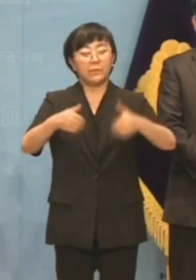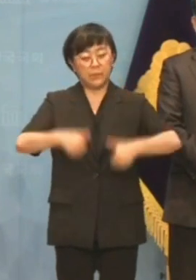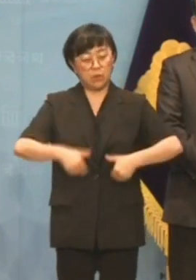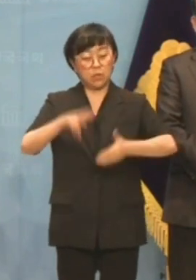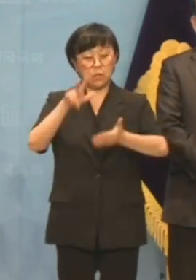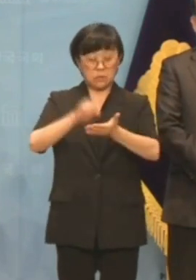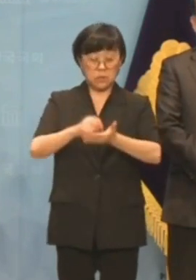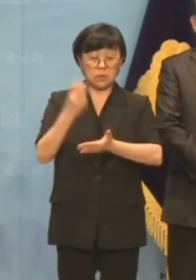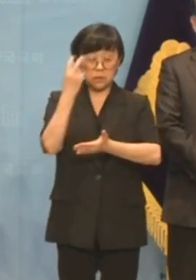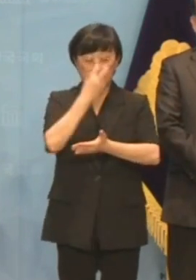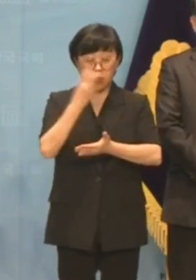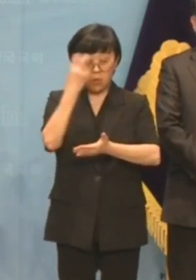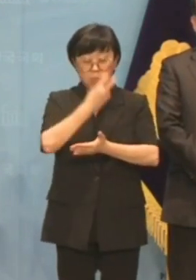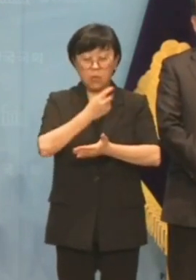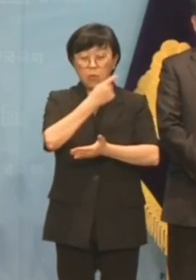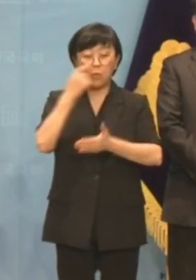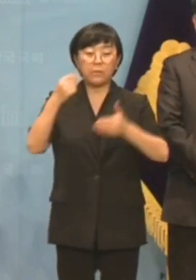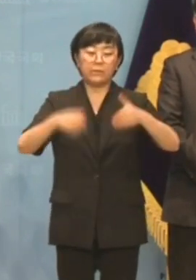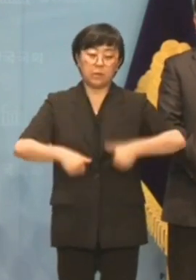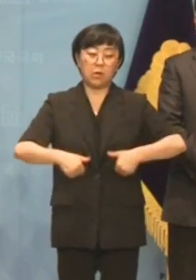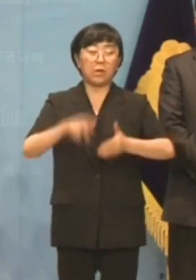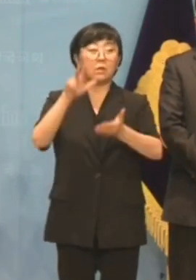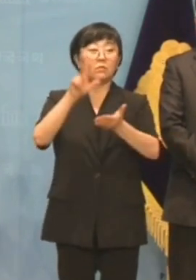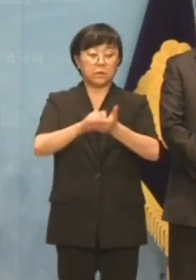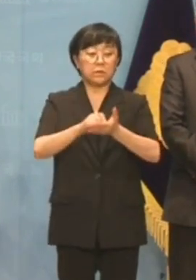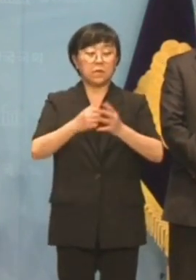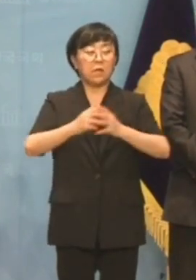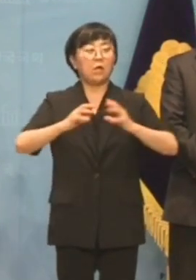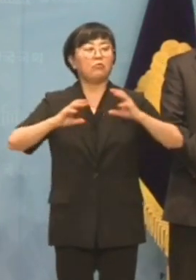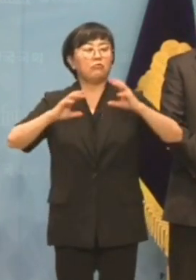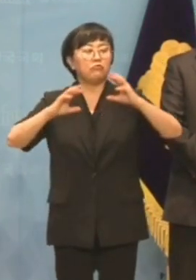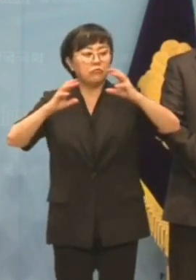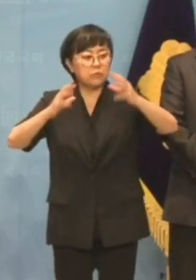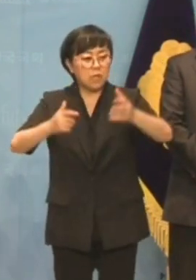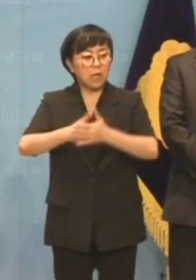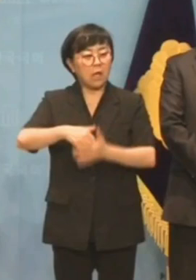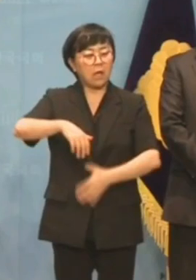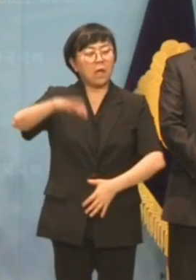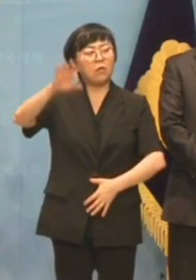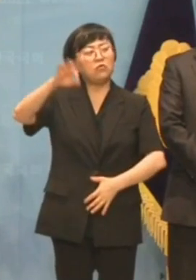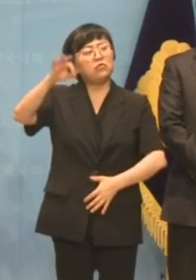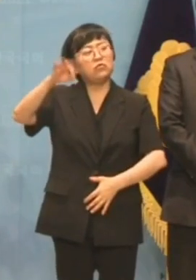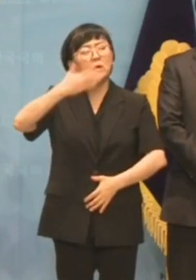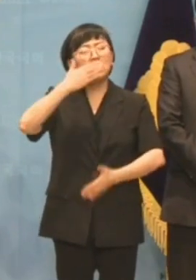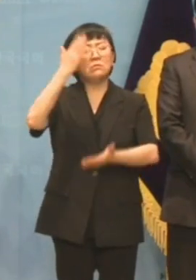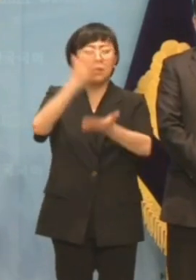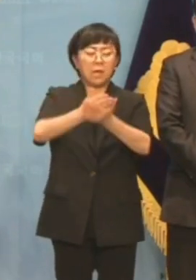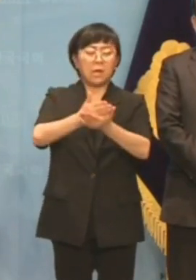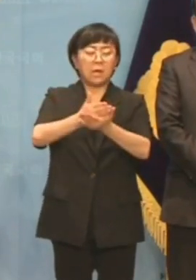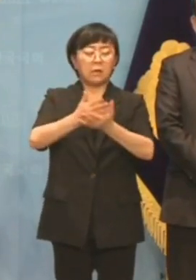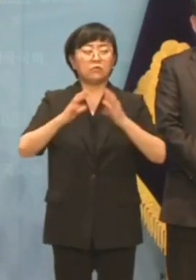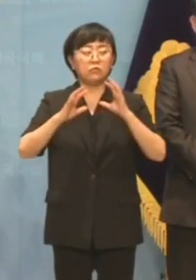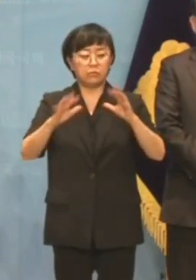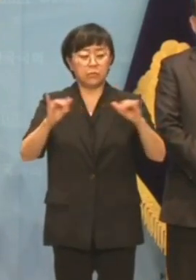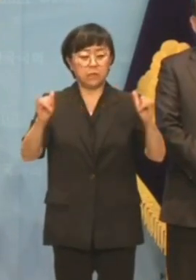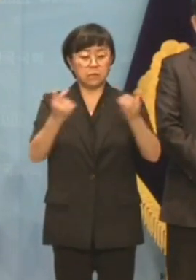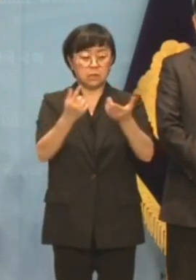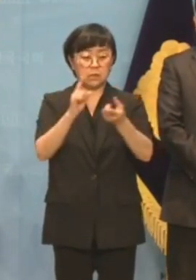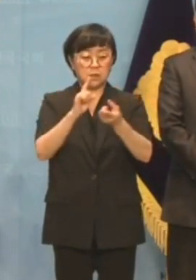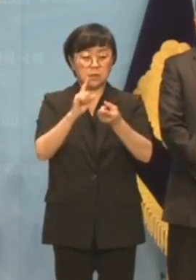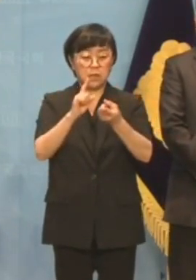이 문제 점검하고 가셔야 합니다. 국제 호구가 되지 않기 위해서, 대한민국 국익을 위해서, 대한민국